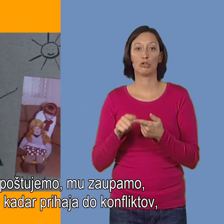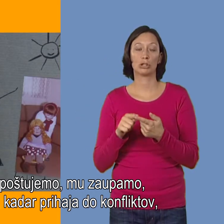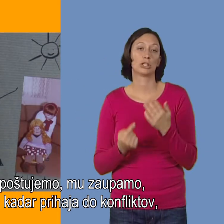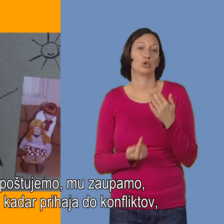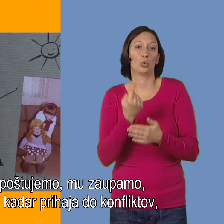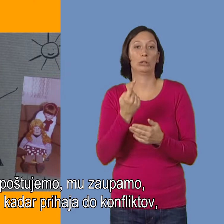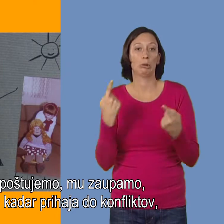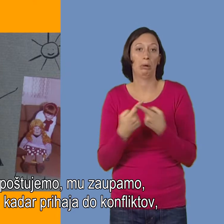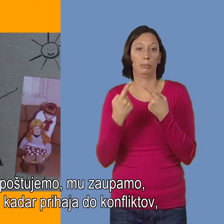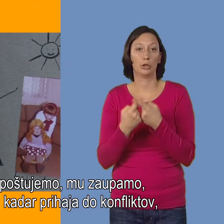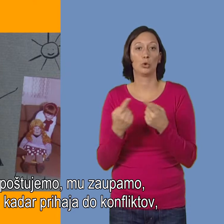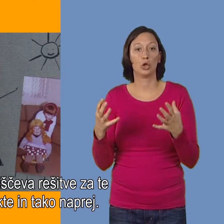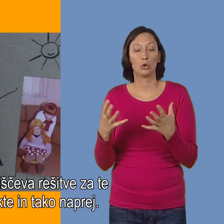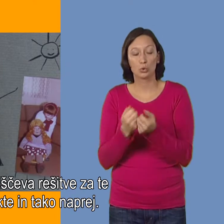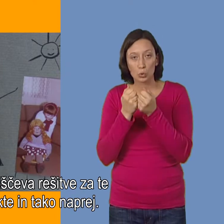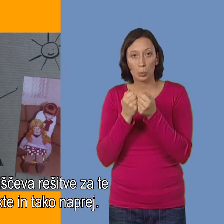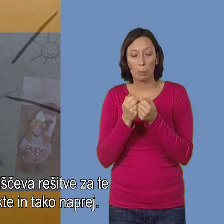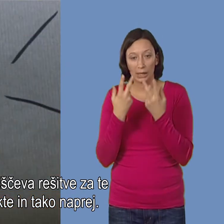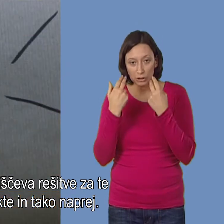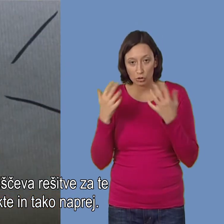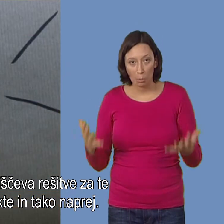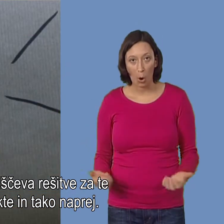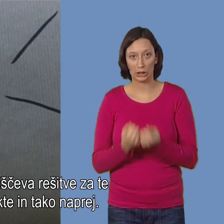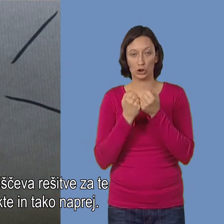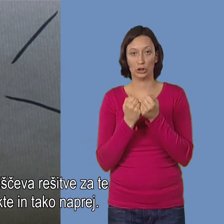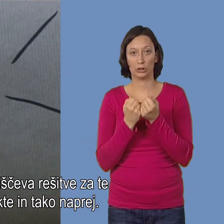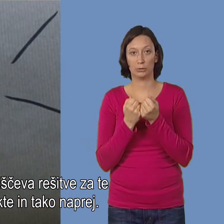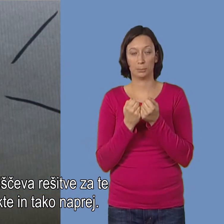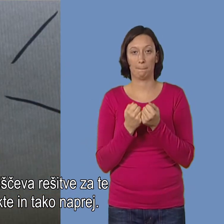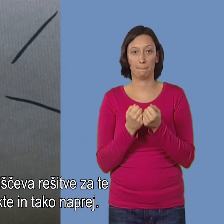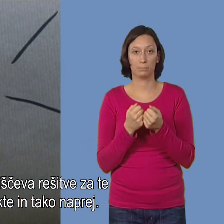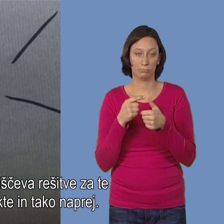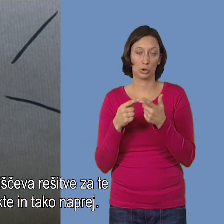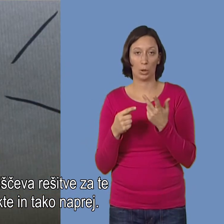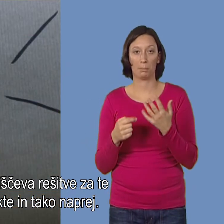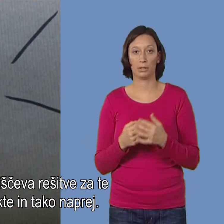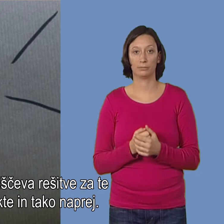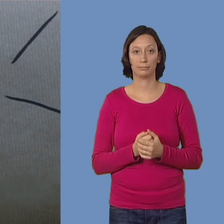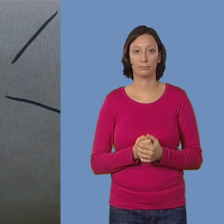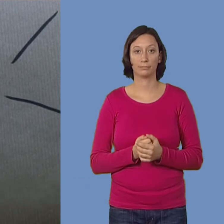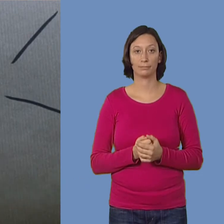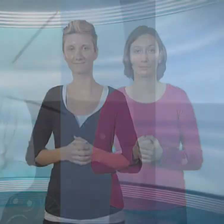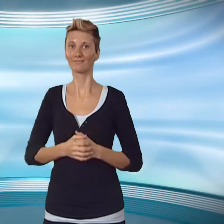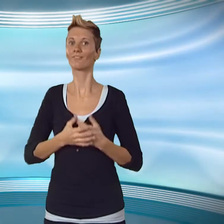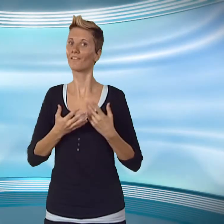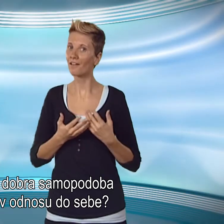kadar prihaja do konfliktov, skupaj iščeva rešitve za te konflikte in tako naprej.